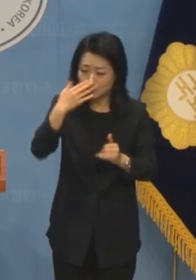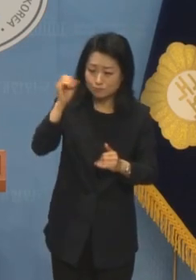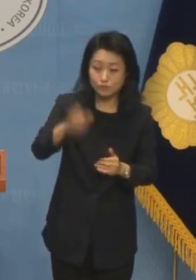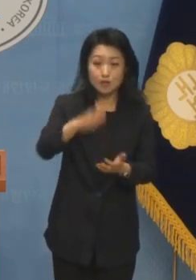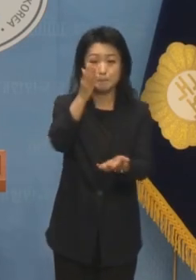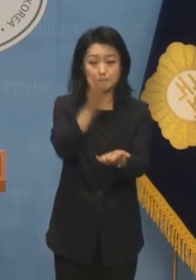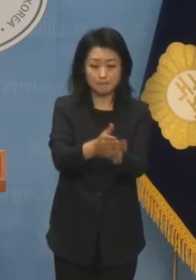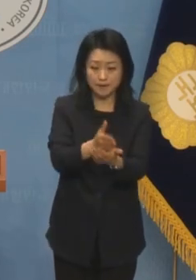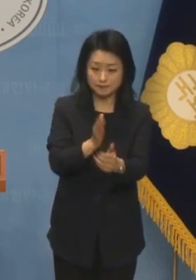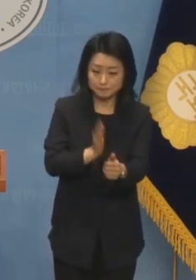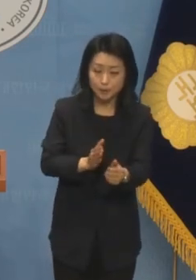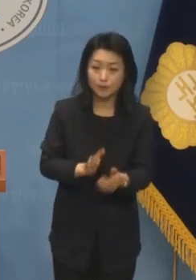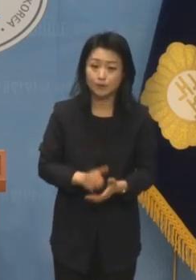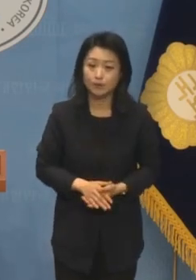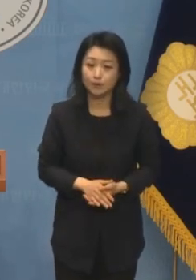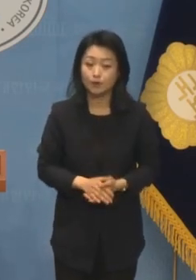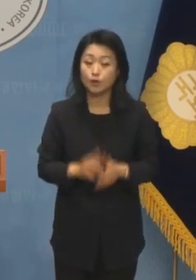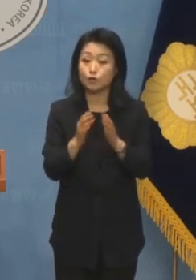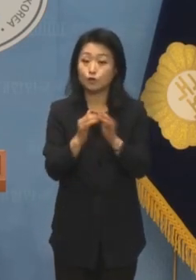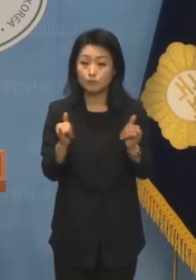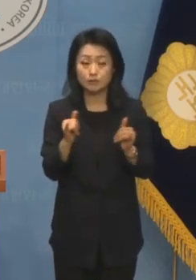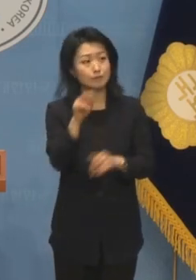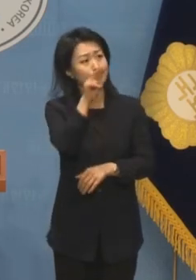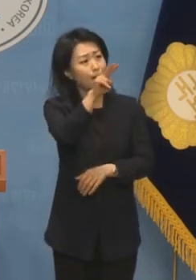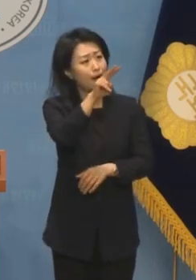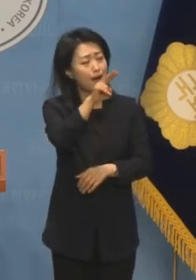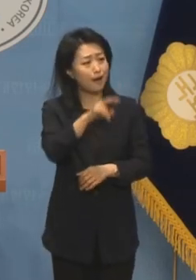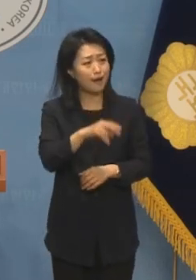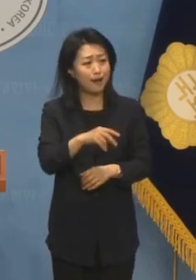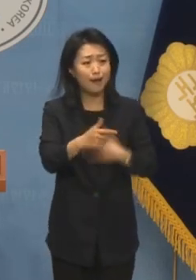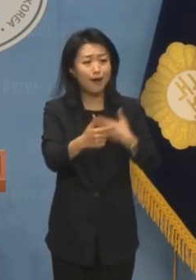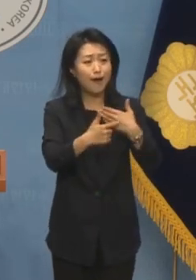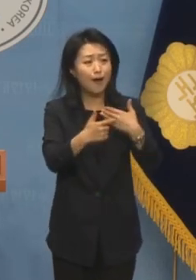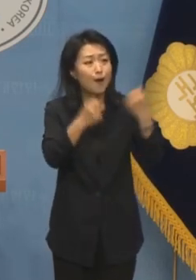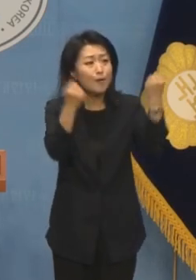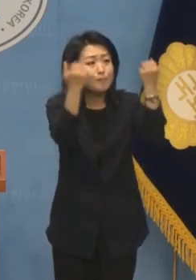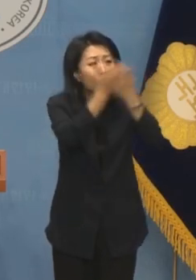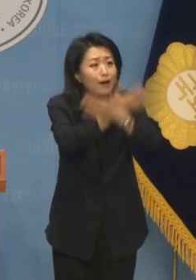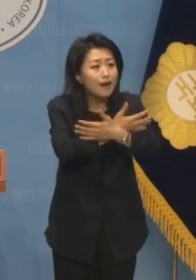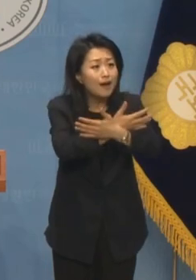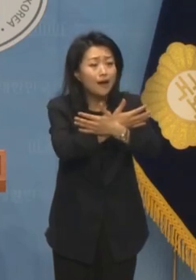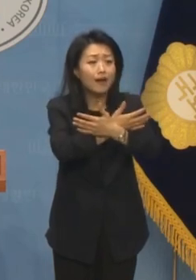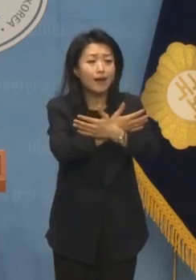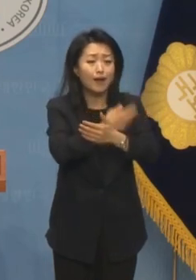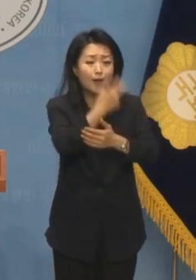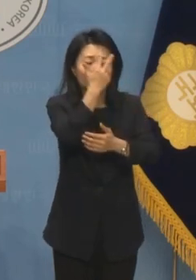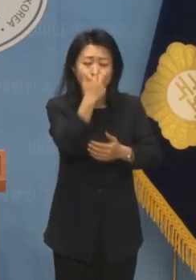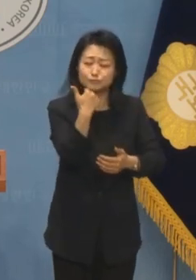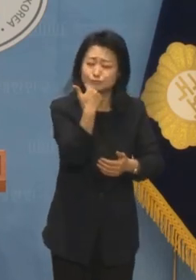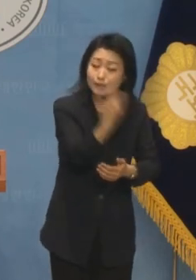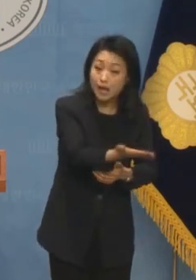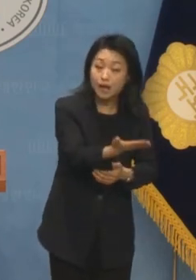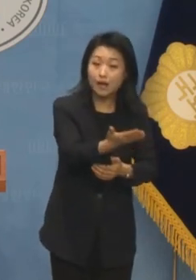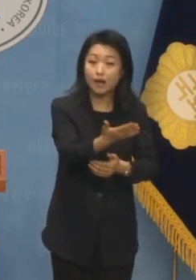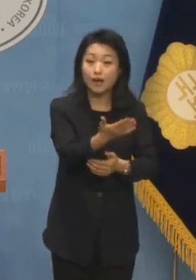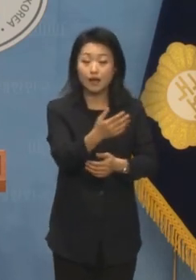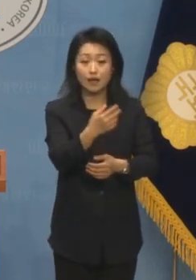마십시오. 아무리 봐도 국민의 눈에는 먼지 털어주기 수사, 의혹 눈감기식 수사에